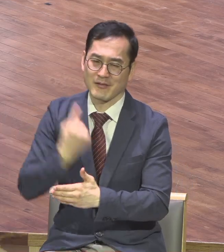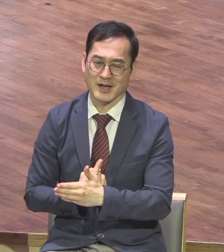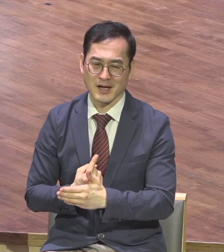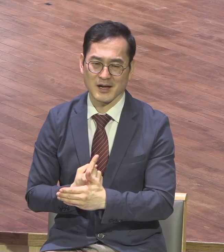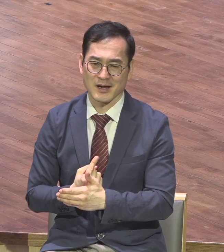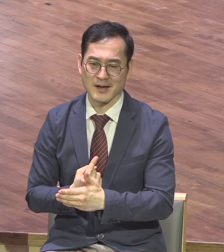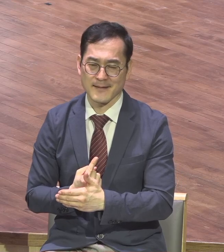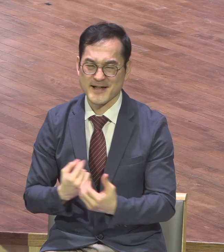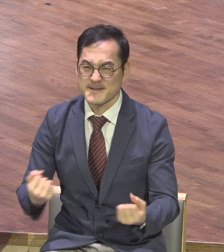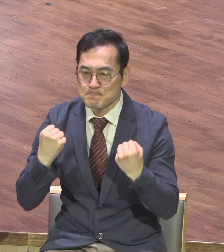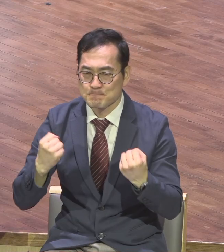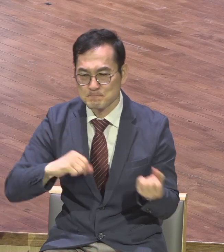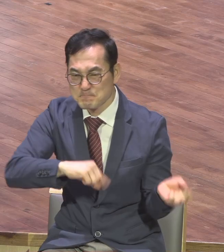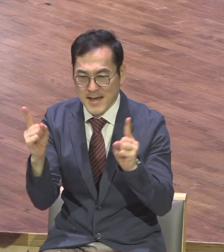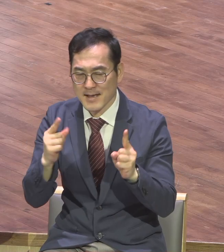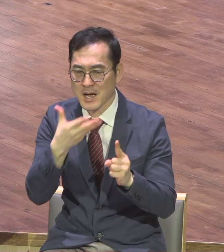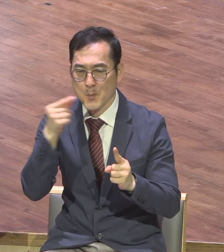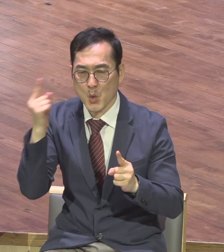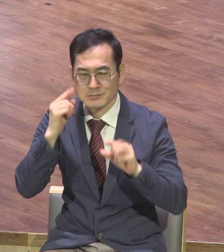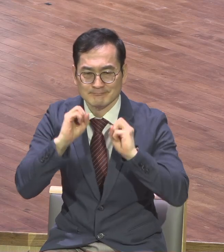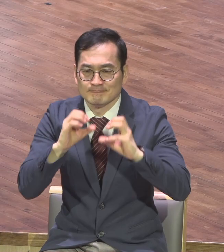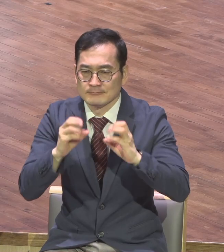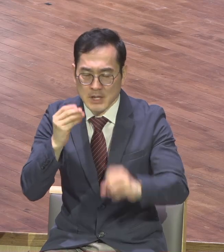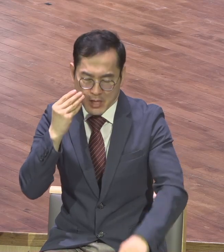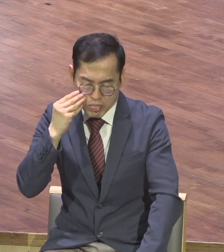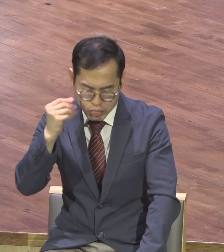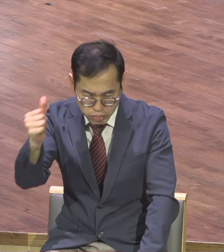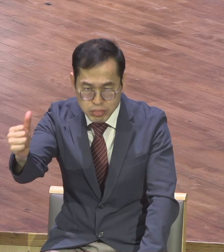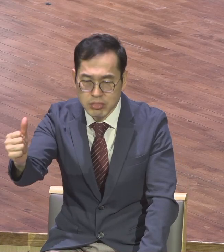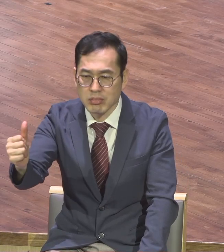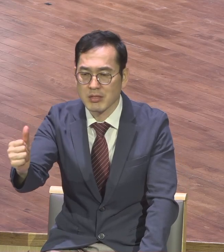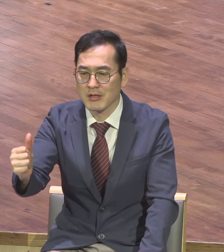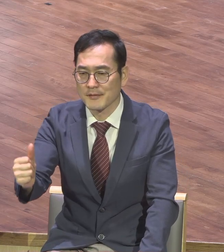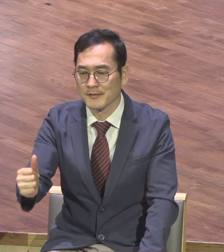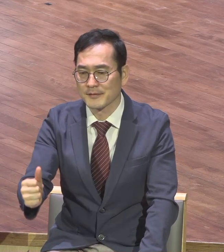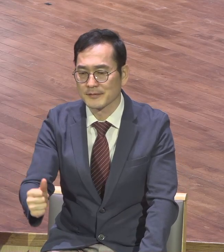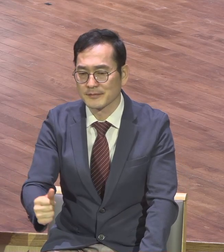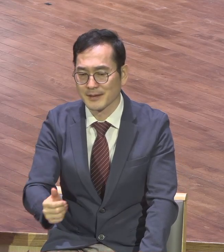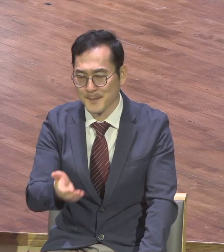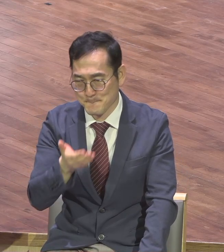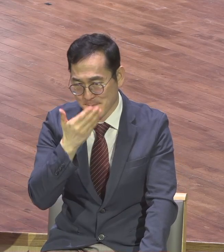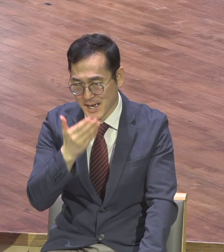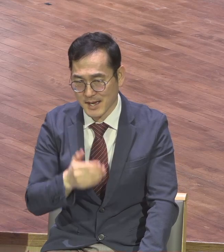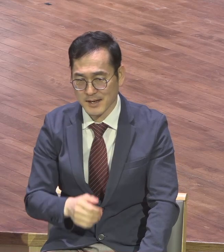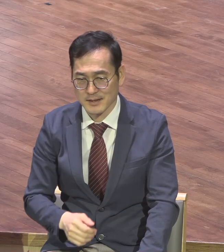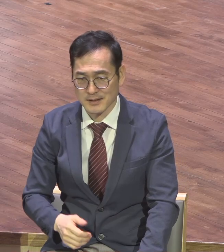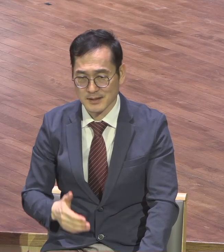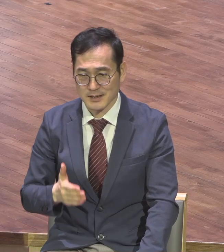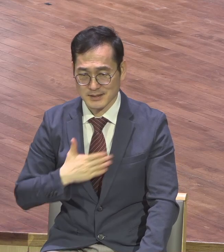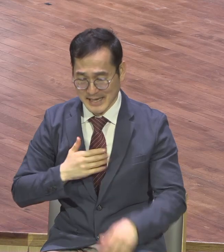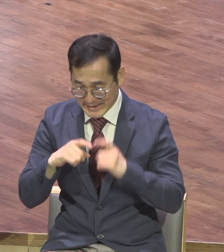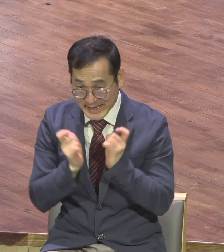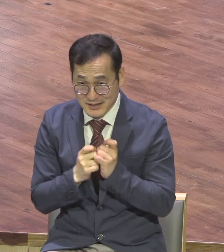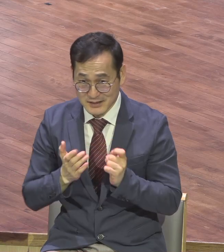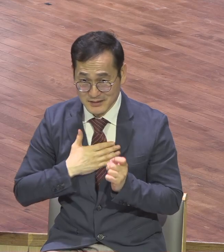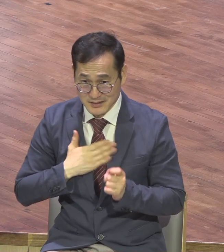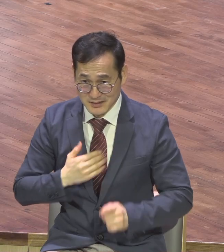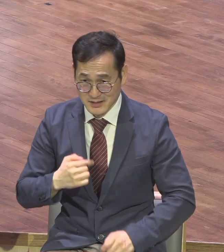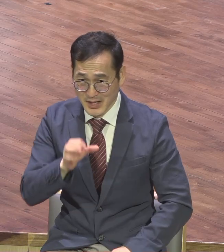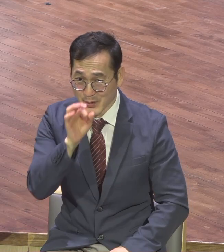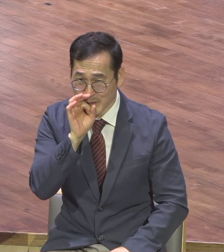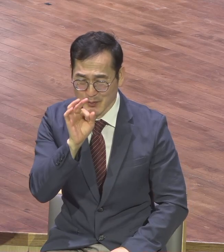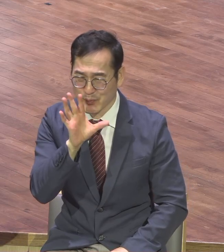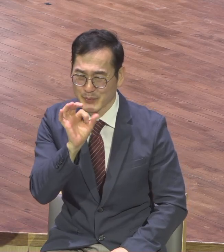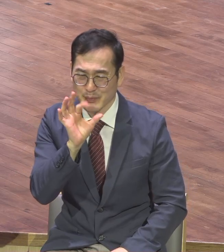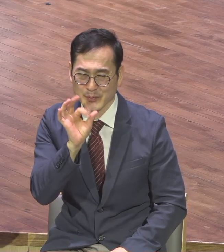바랍니다. 성령의 바람, 성령의 사람이 성령의 바람 부는 거예요. 우리는 못해요. 성령이 하시면 할 수가 있다.